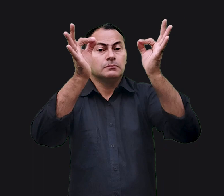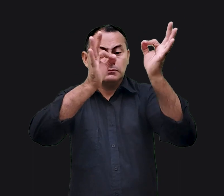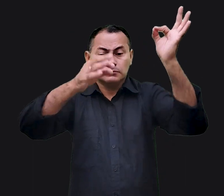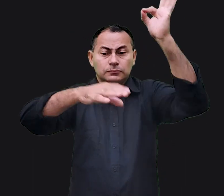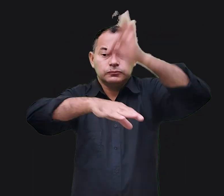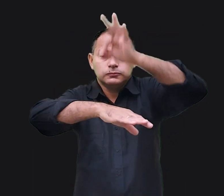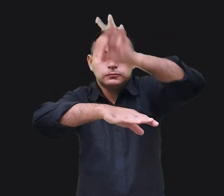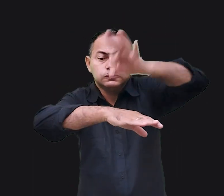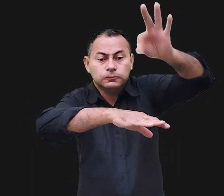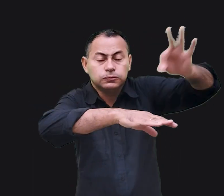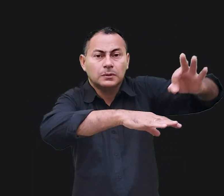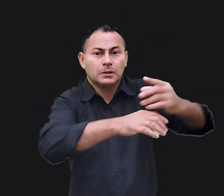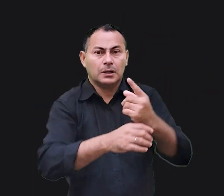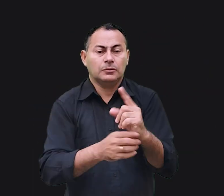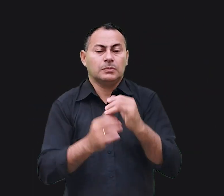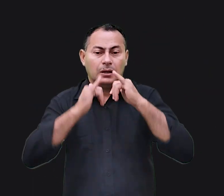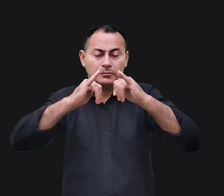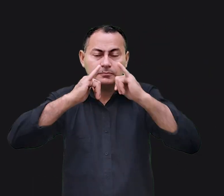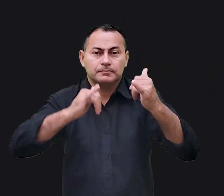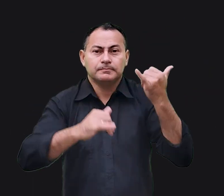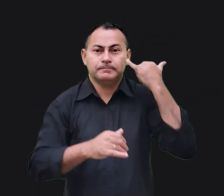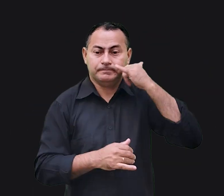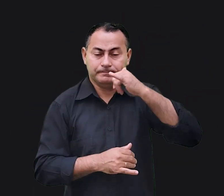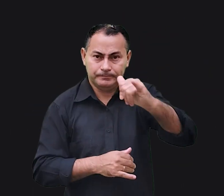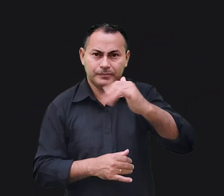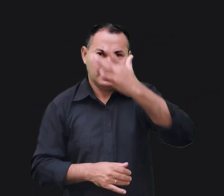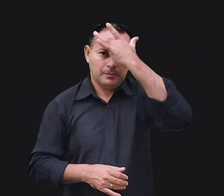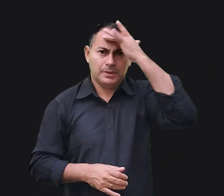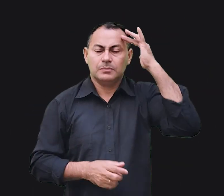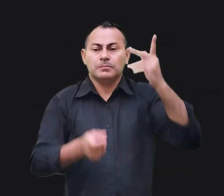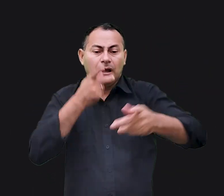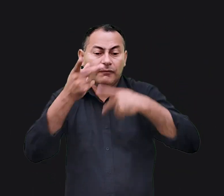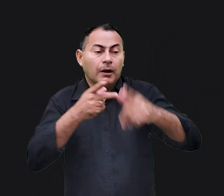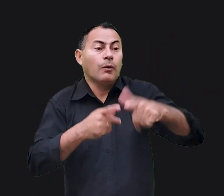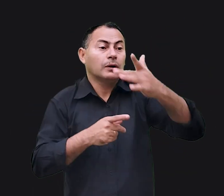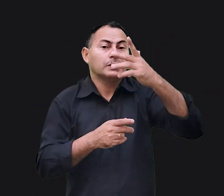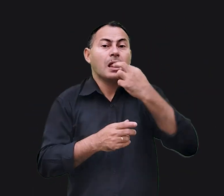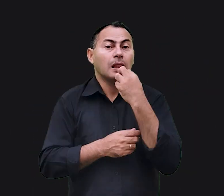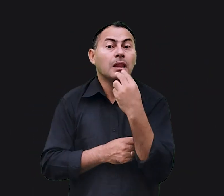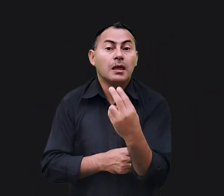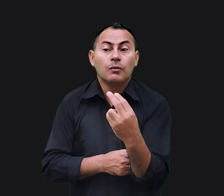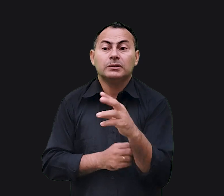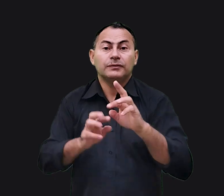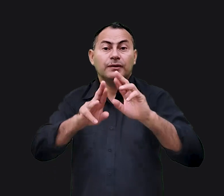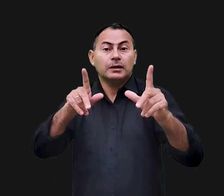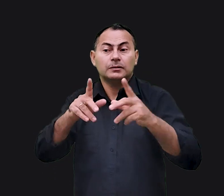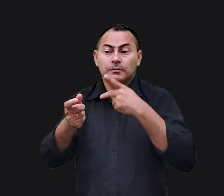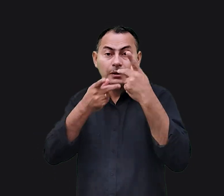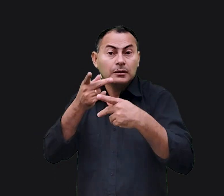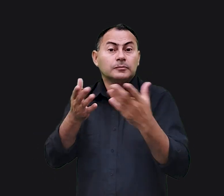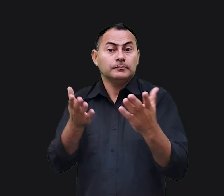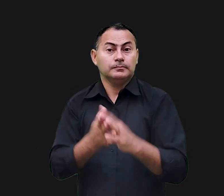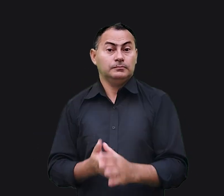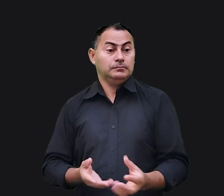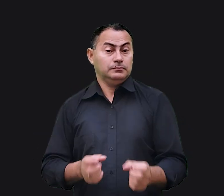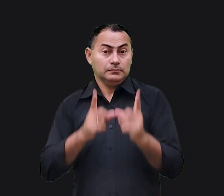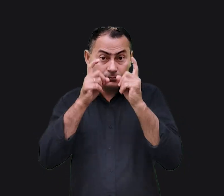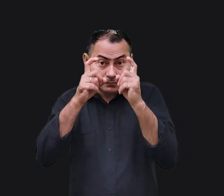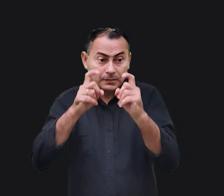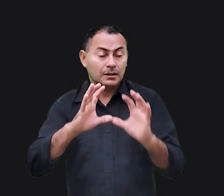sobre cada um que estava profetizando, e as pessoas falavam em outras línguas. O interessante a respeito deste fenômeno